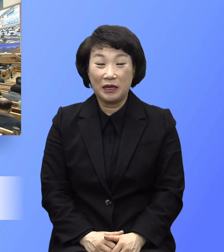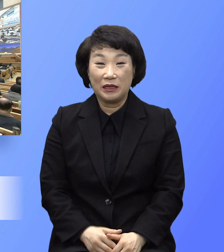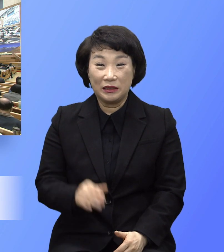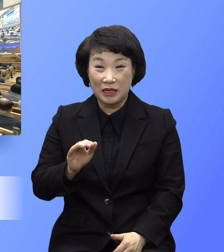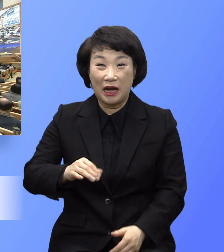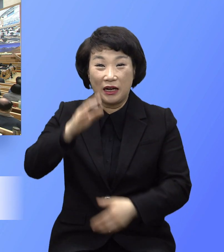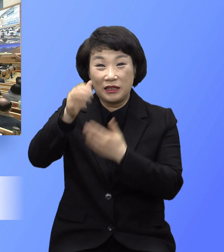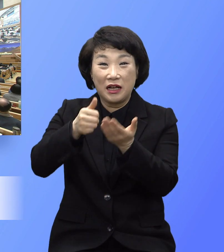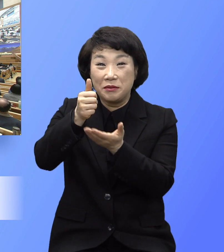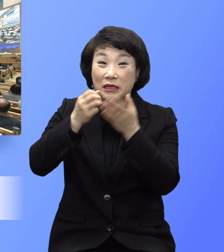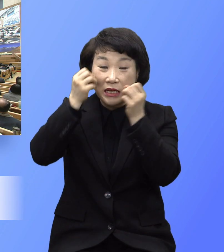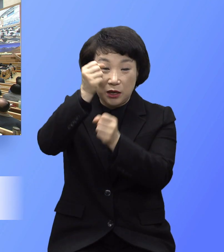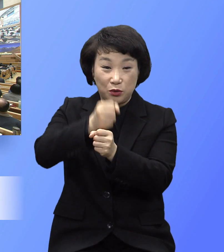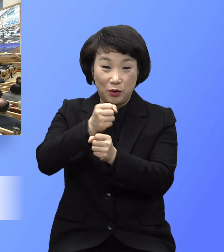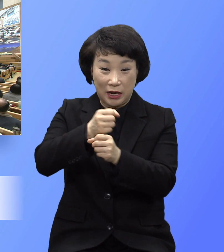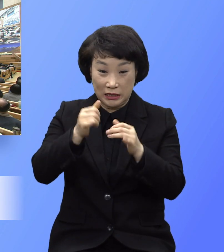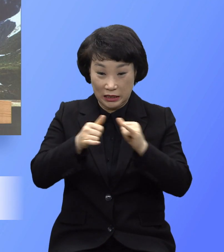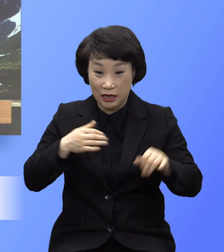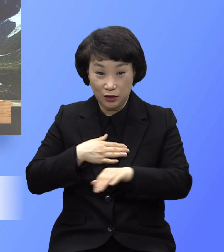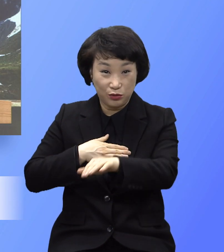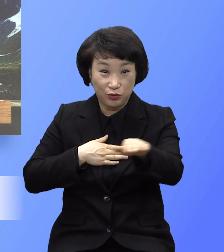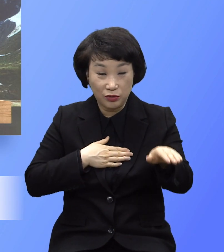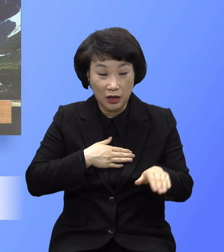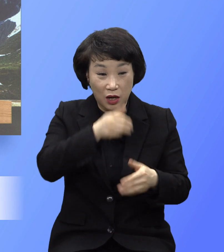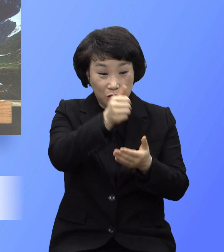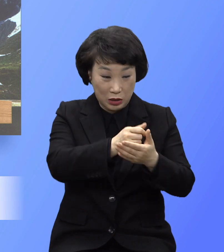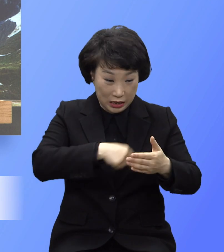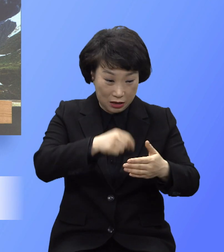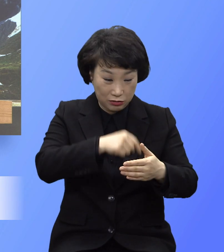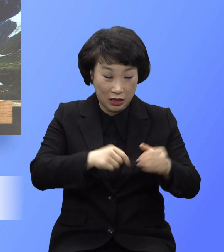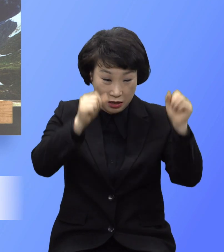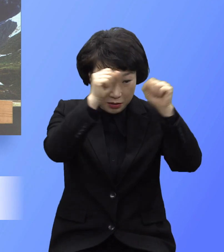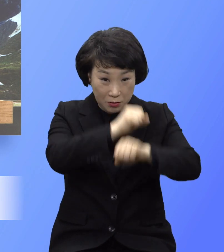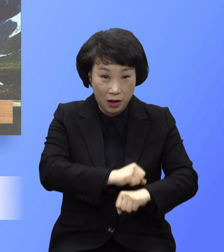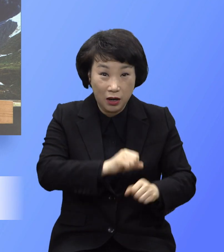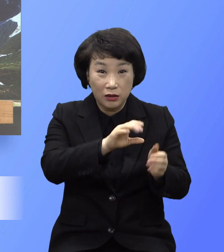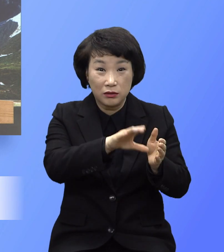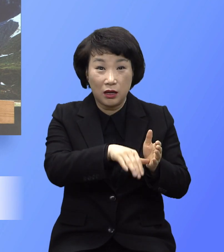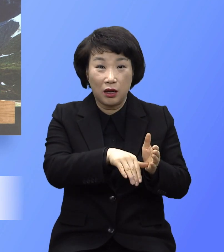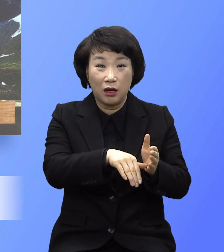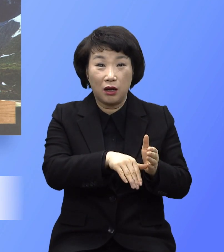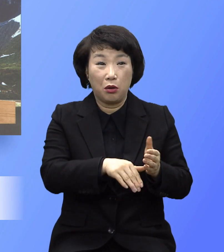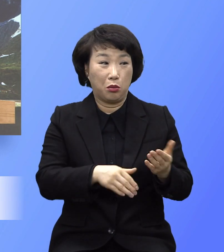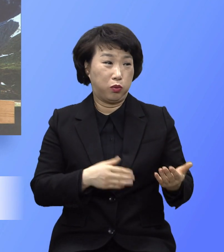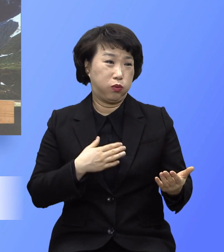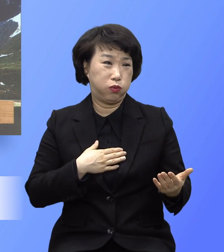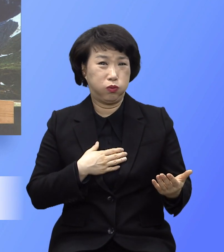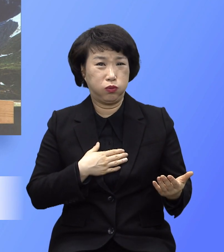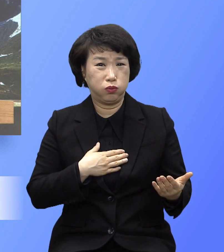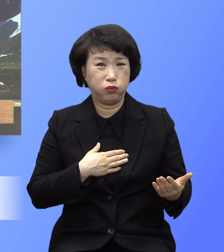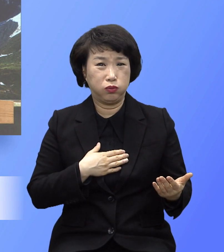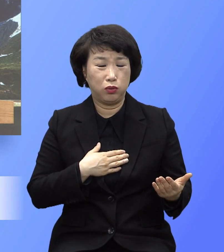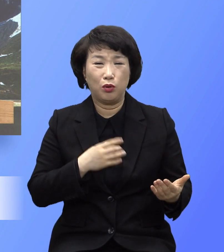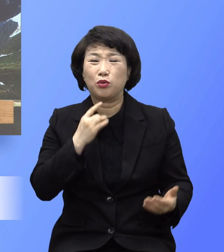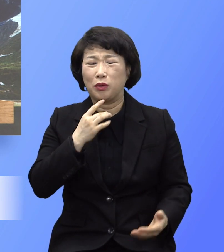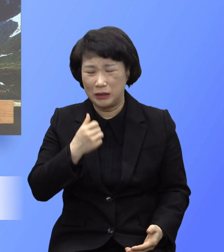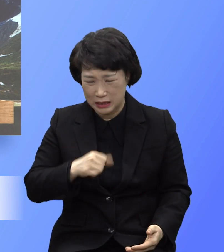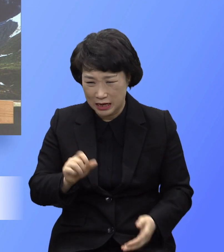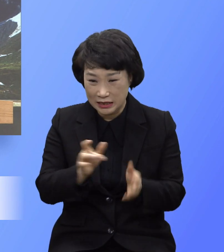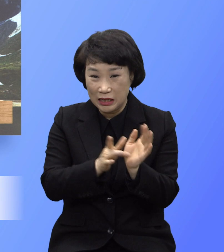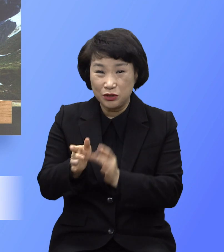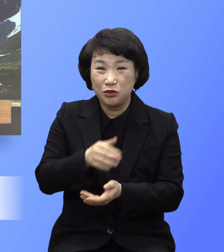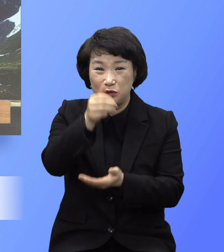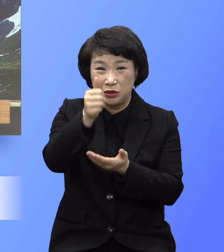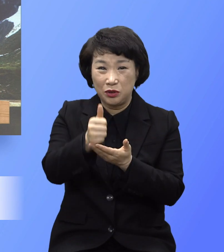자신이 창조한 인간이 죄 안에서 멸망하게 되었을 때는 독생자